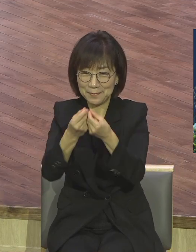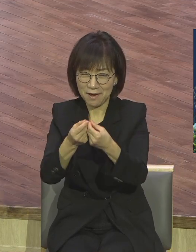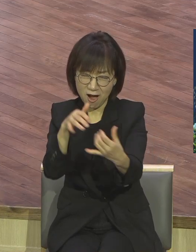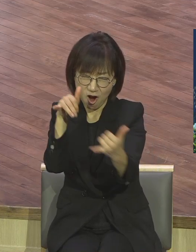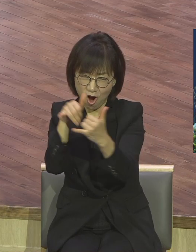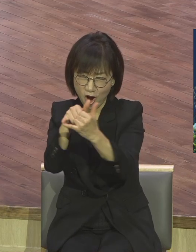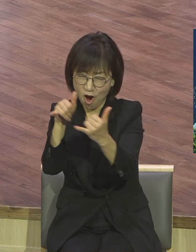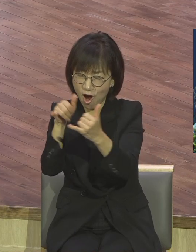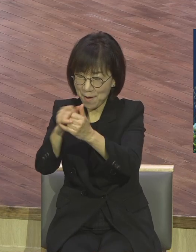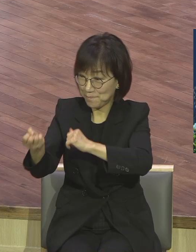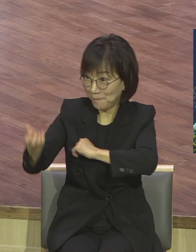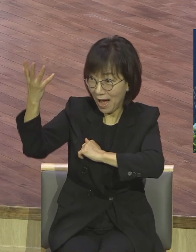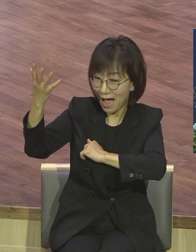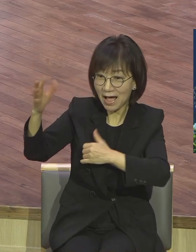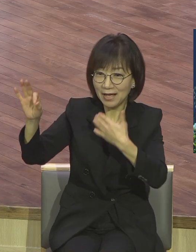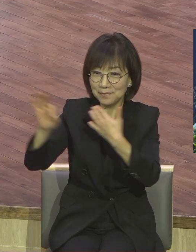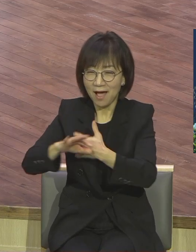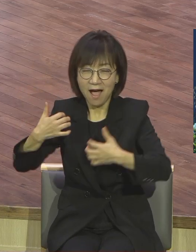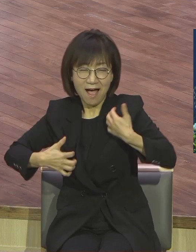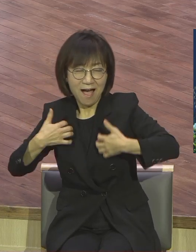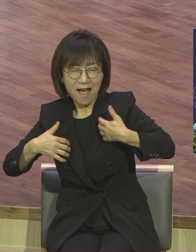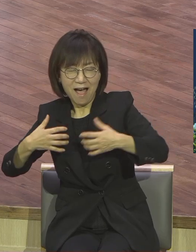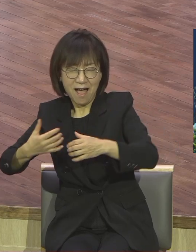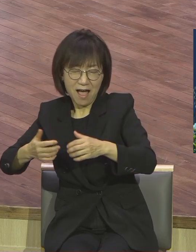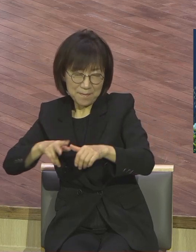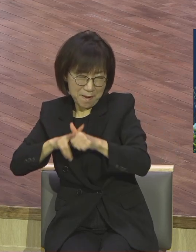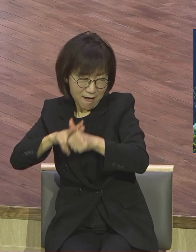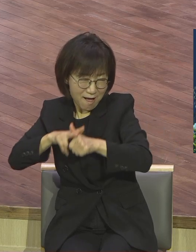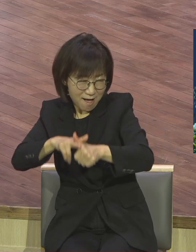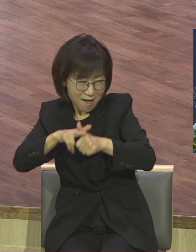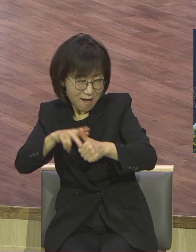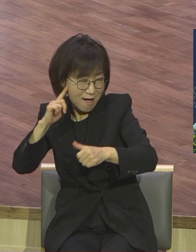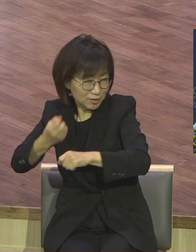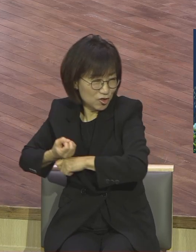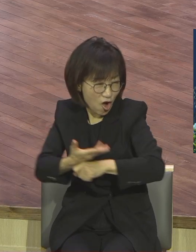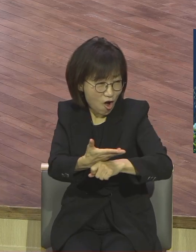때 전령이 달려와서 승리했다. 그럼